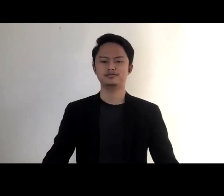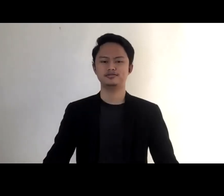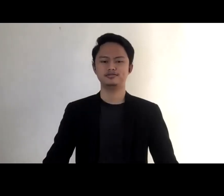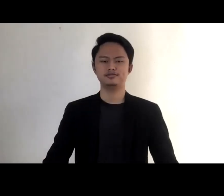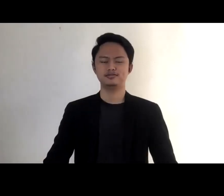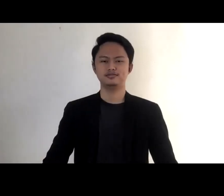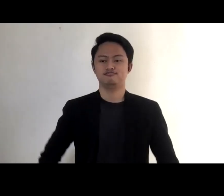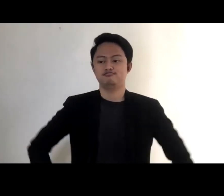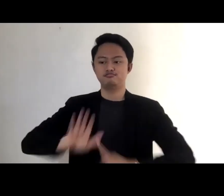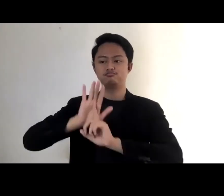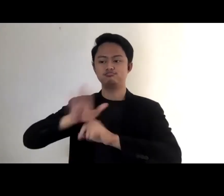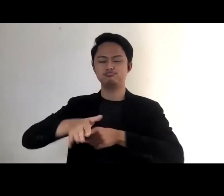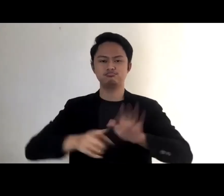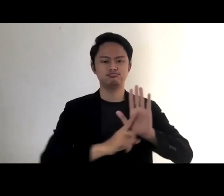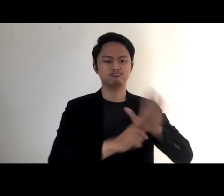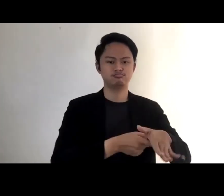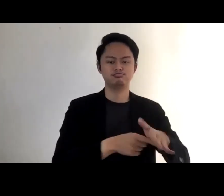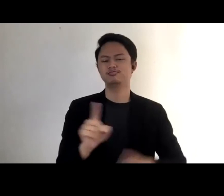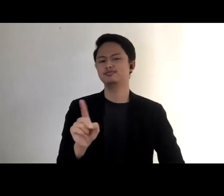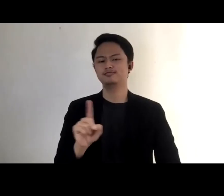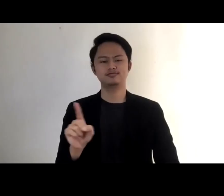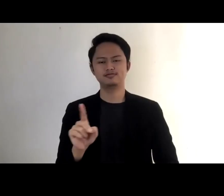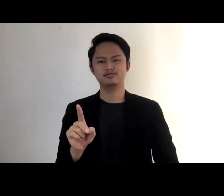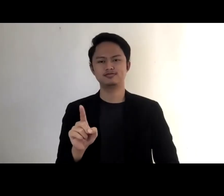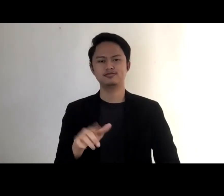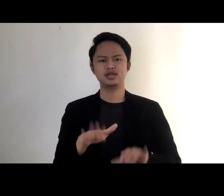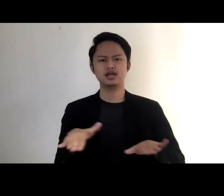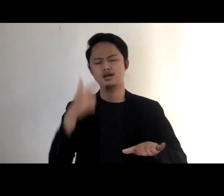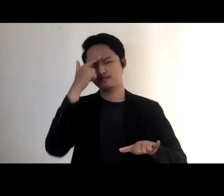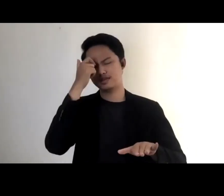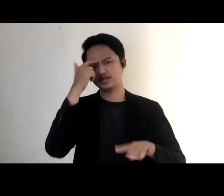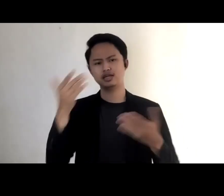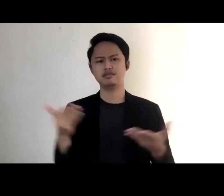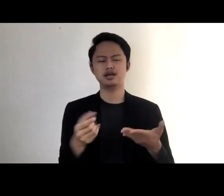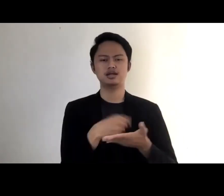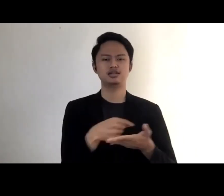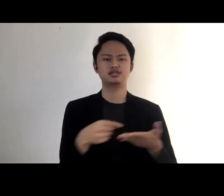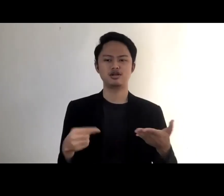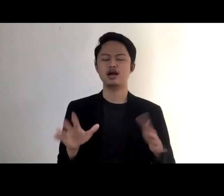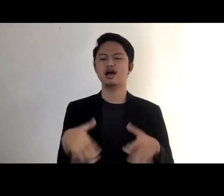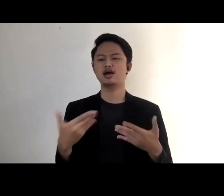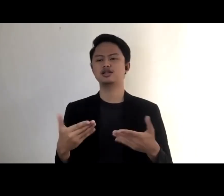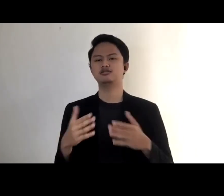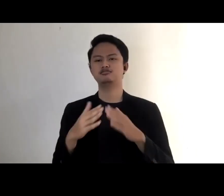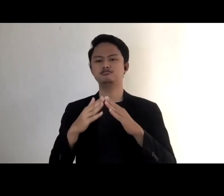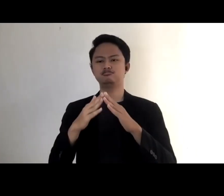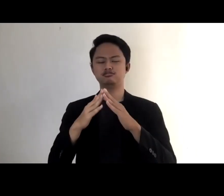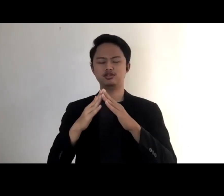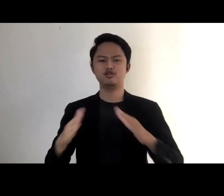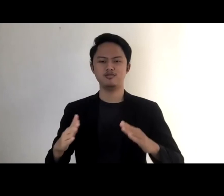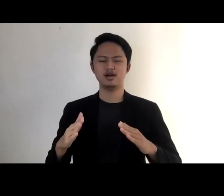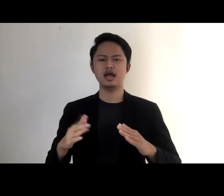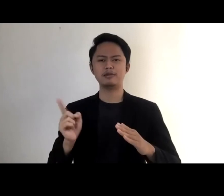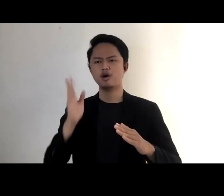ada diskriminasi kepada anak yang belajar di sekolah maupun yang belajar di rumah karena berbagai faktor